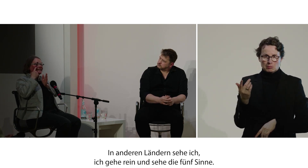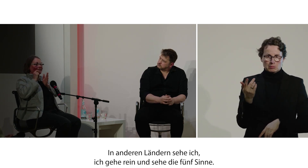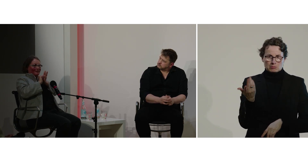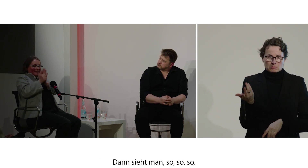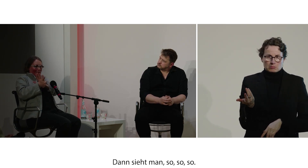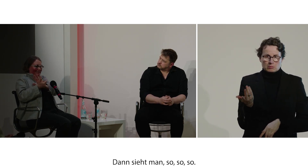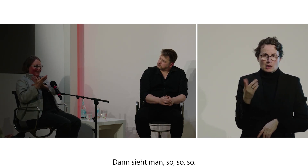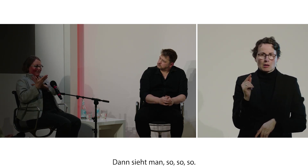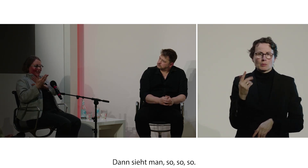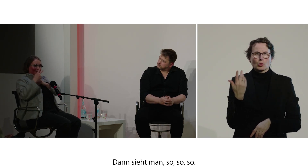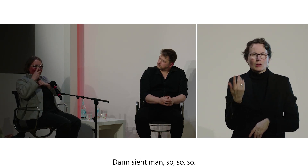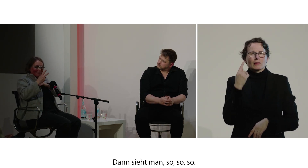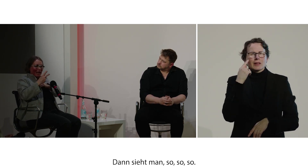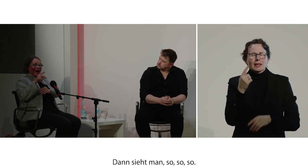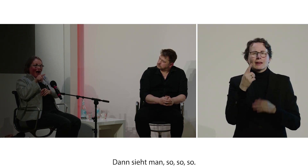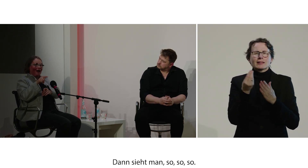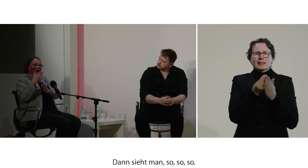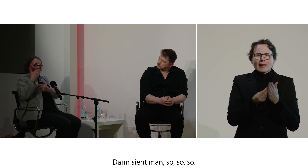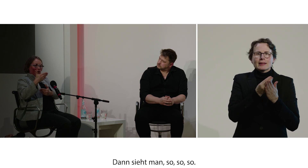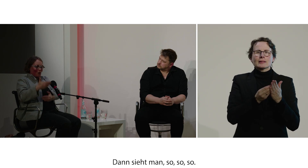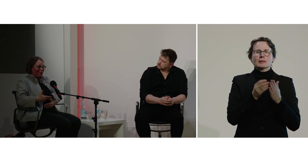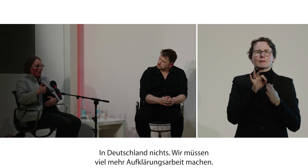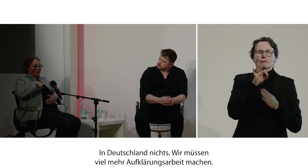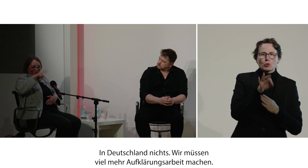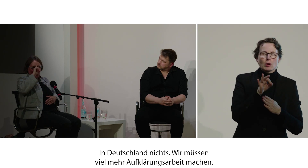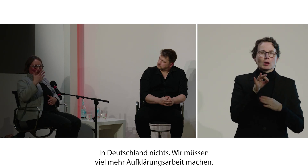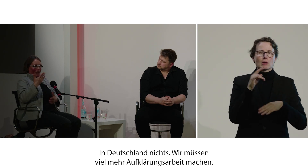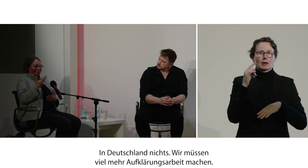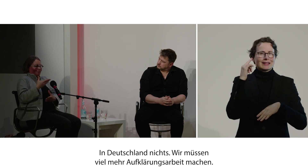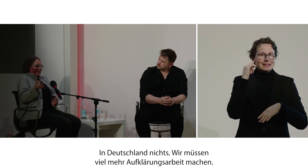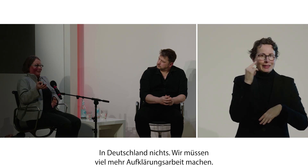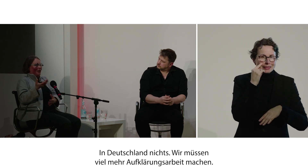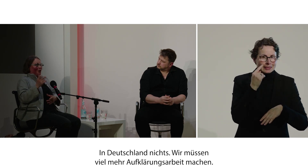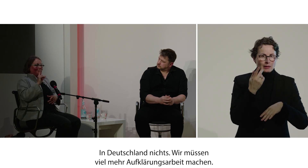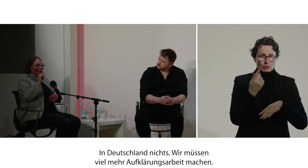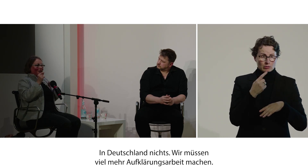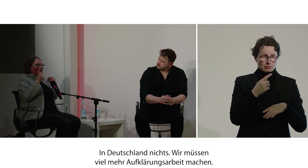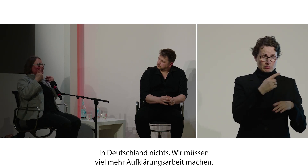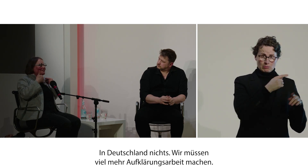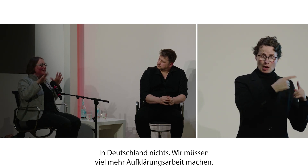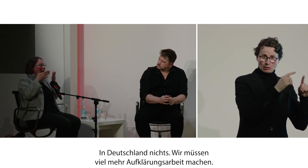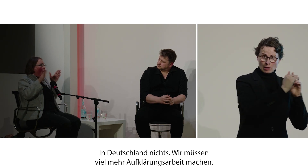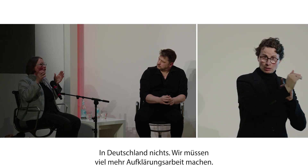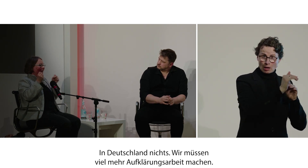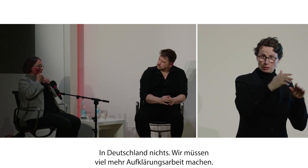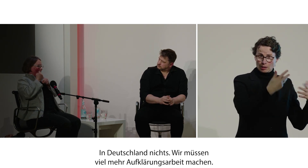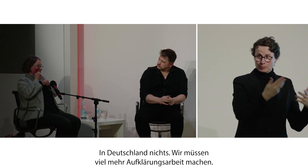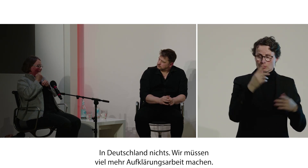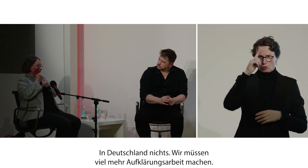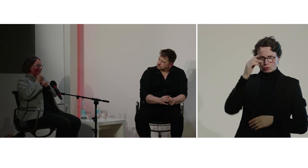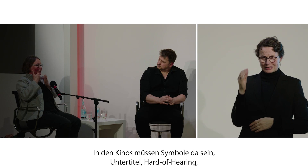Sinne, Dislabilität. Und dann sieht man, aha, so, so, so. Und hier in Deutschland nix. Und das bedeutet, wir müssten viel mehr